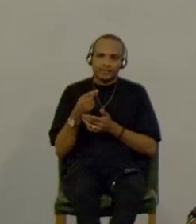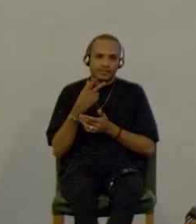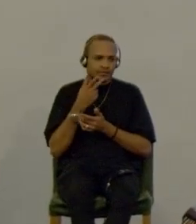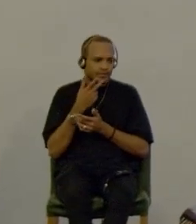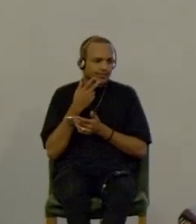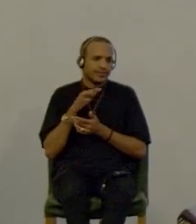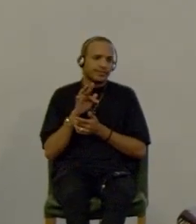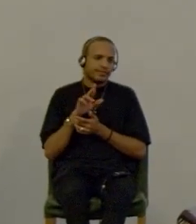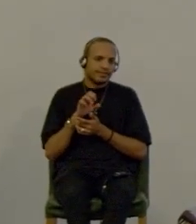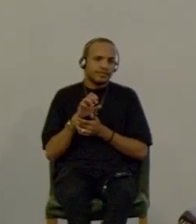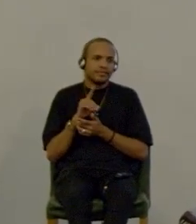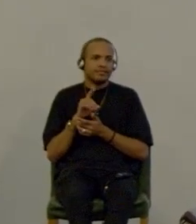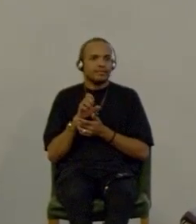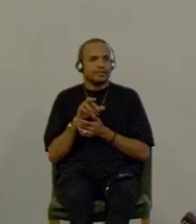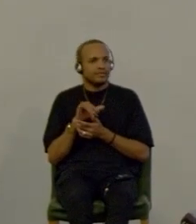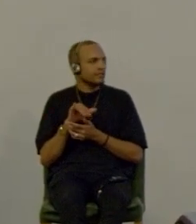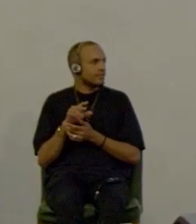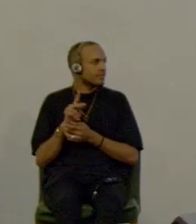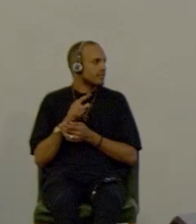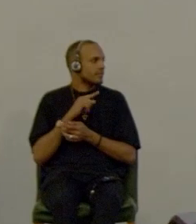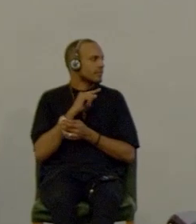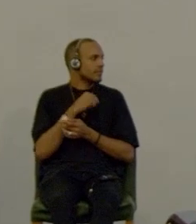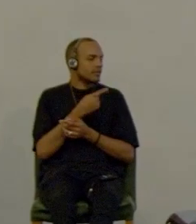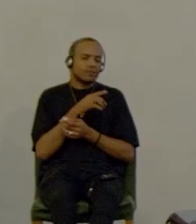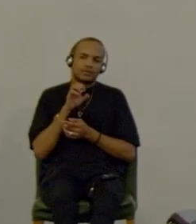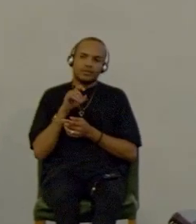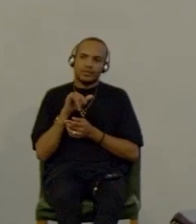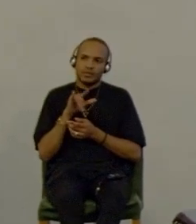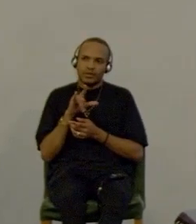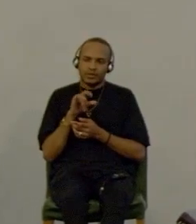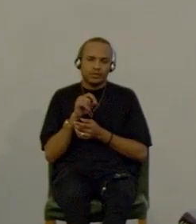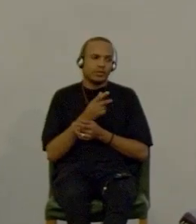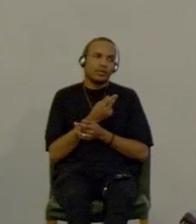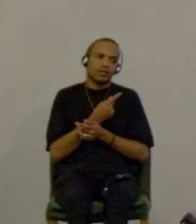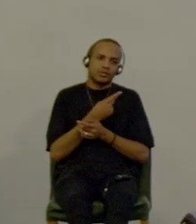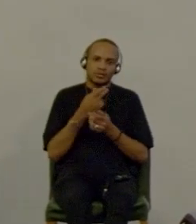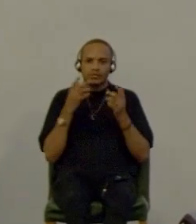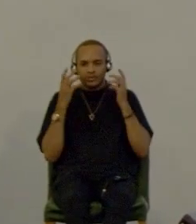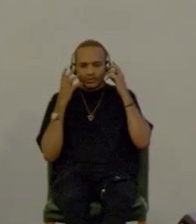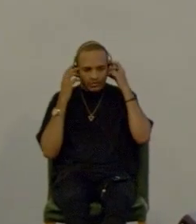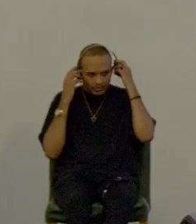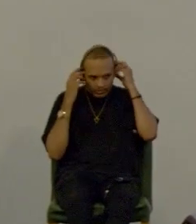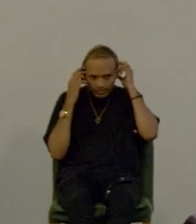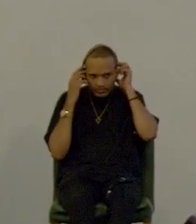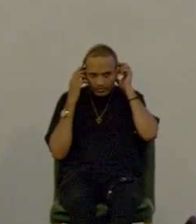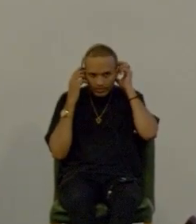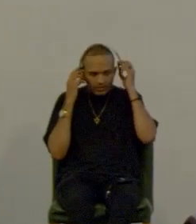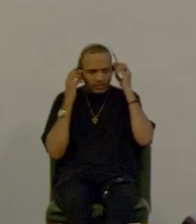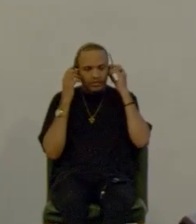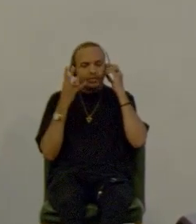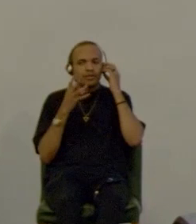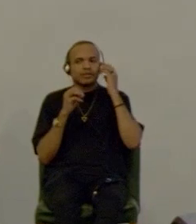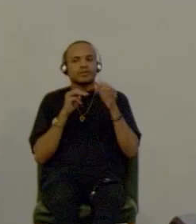a palavra para a Frederique Aituati e depois para o Eduardo Neves. Cada um vai ter 40 minutos aproximadamente de